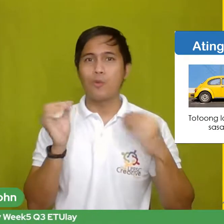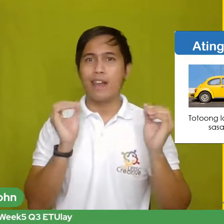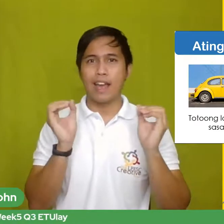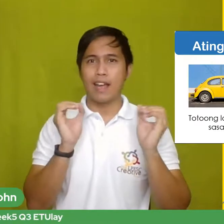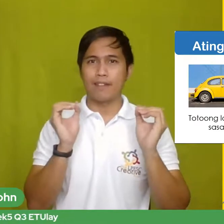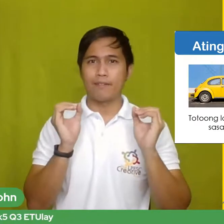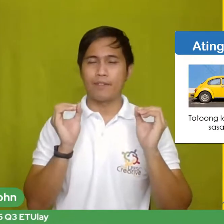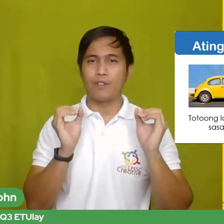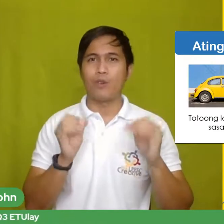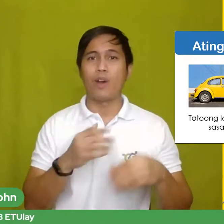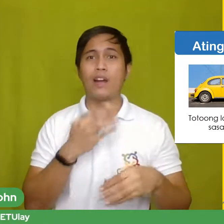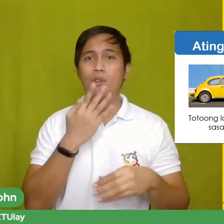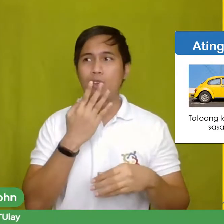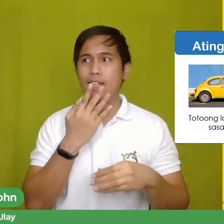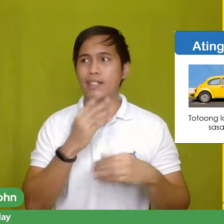Wala. Walang kulay dyan.